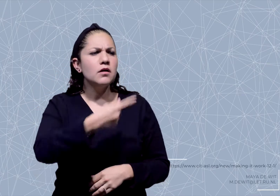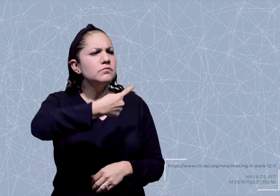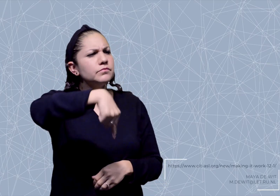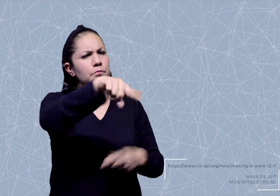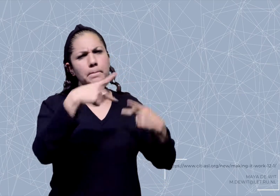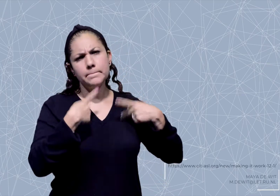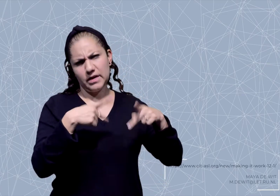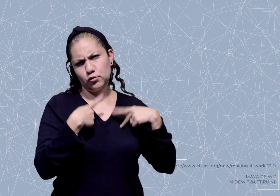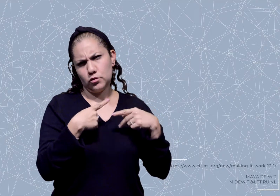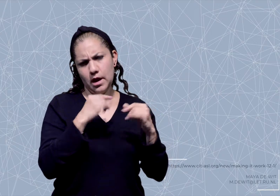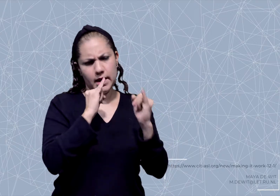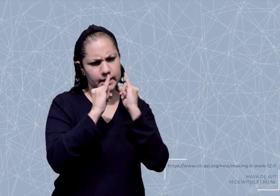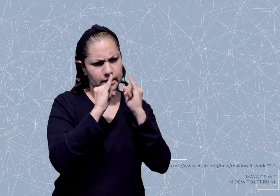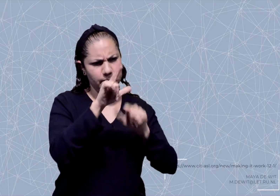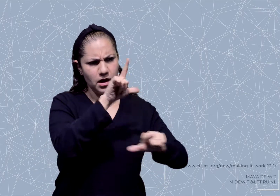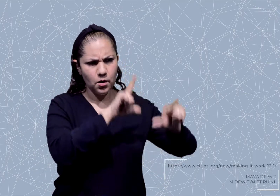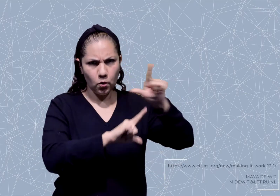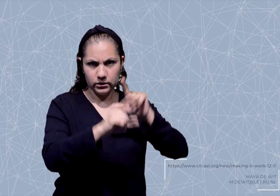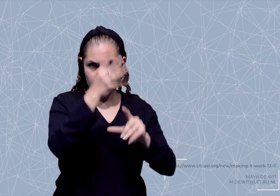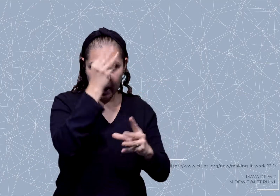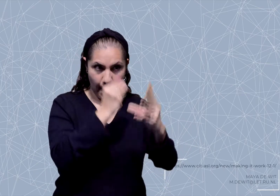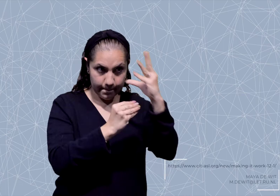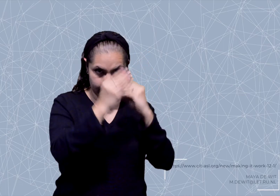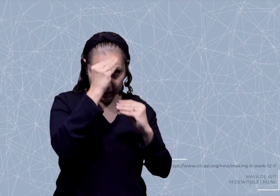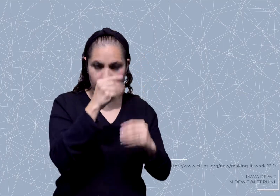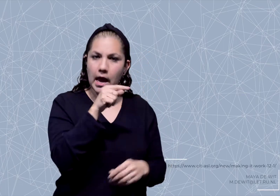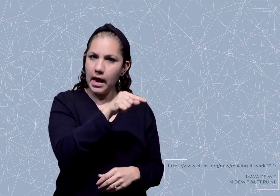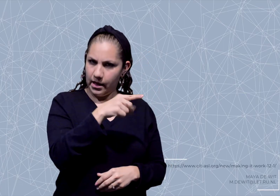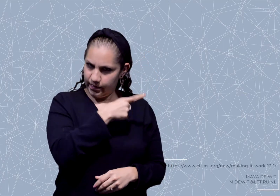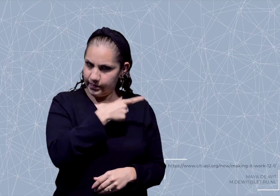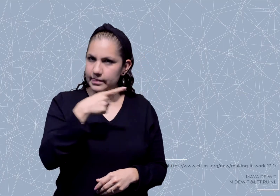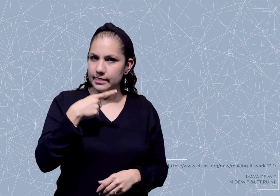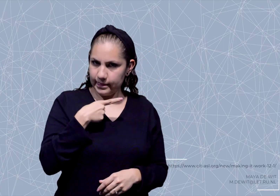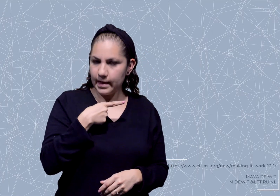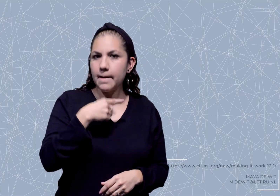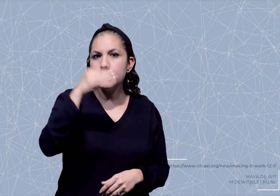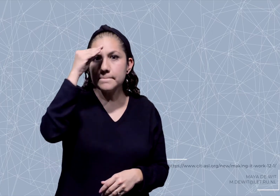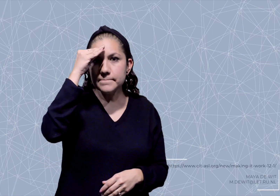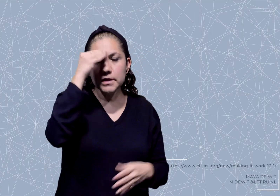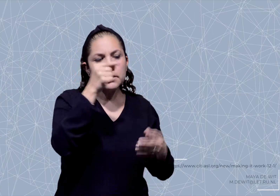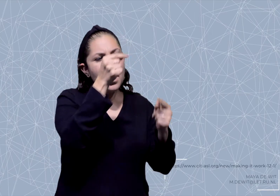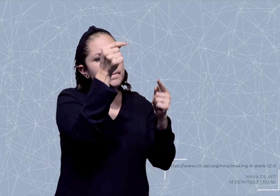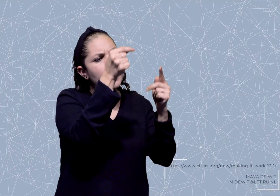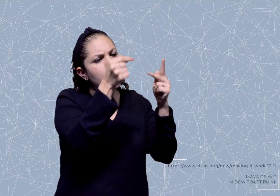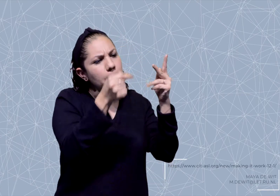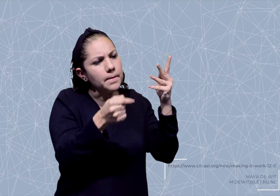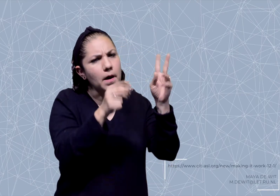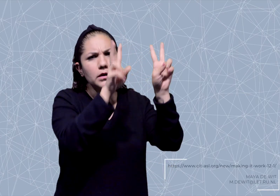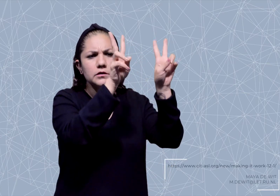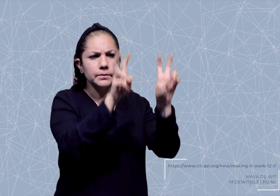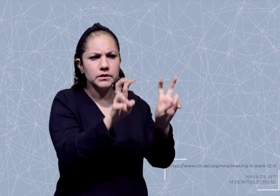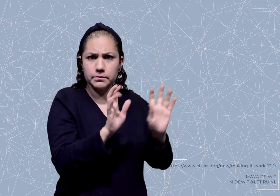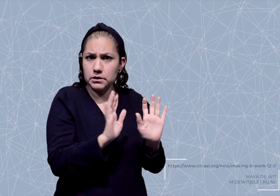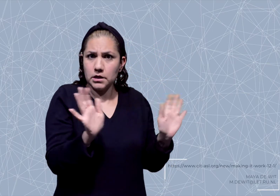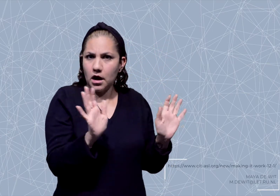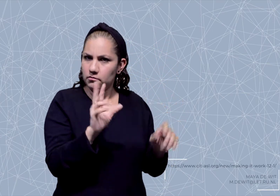Los estudiantes de interpretación de lengua de señas deben saber que es necesario formarse